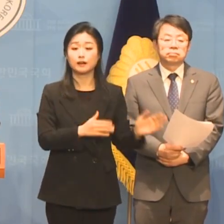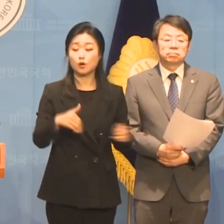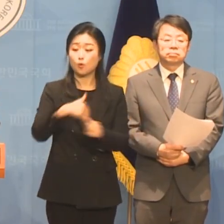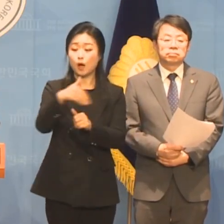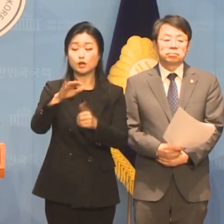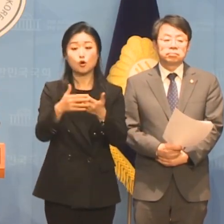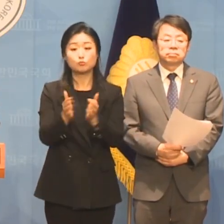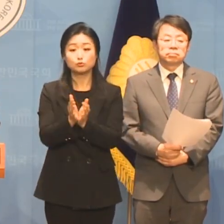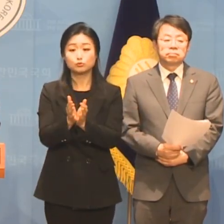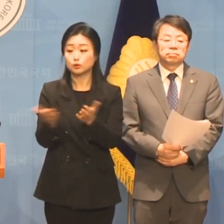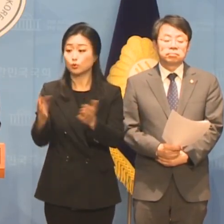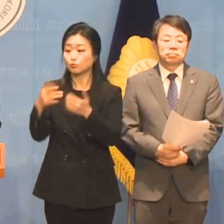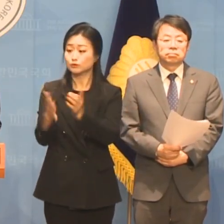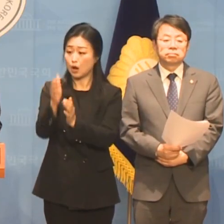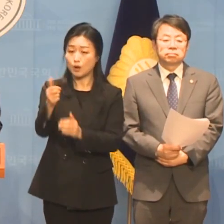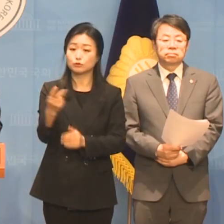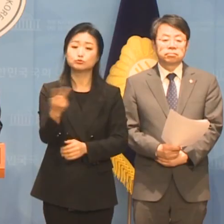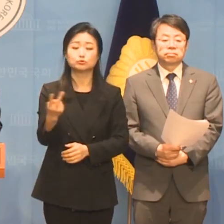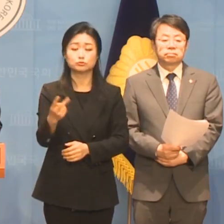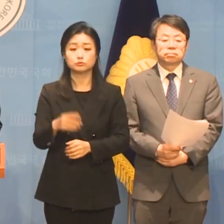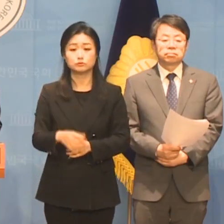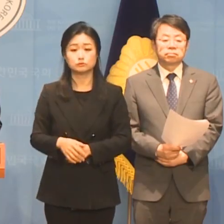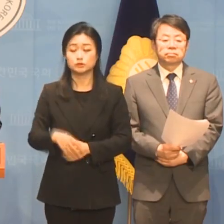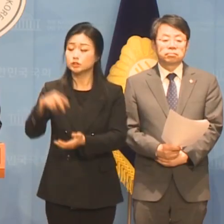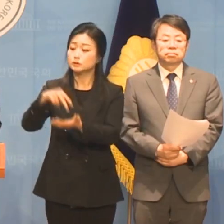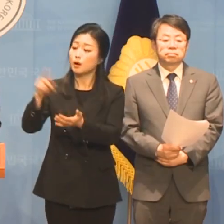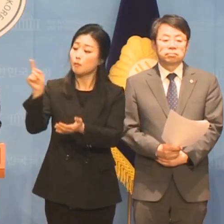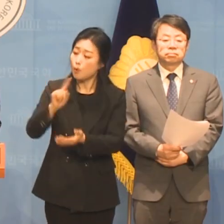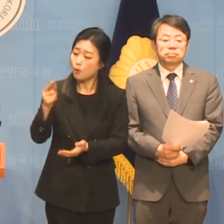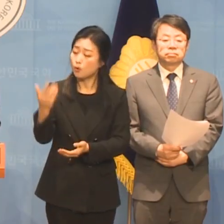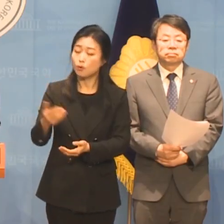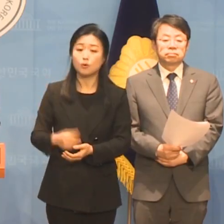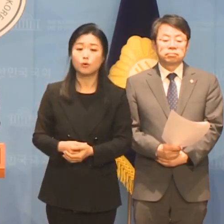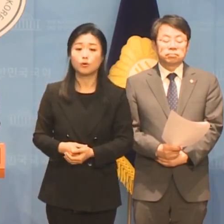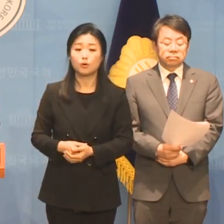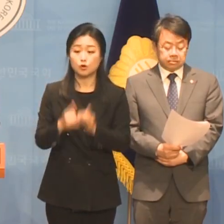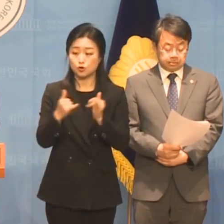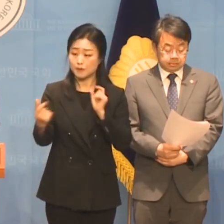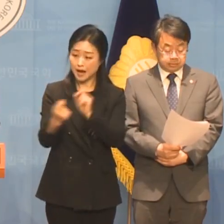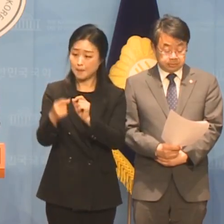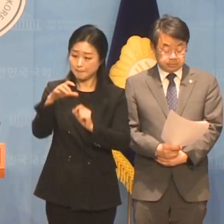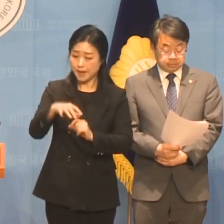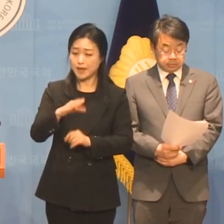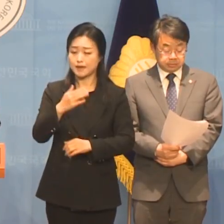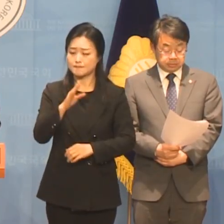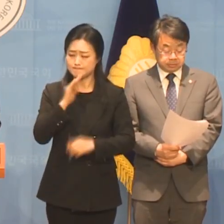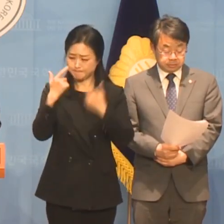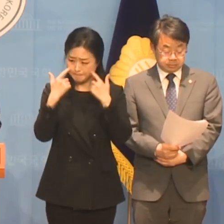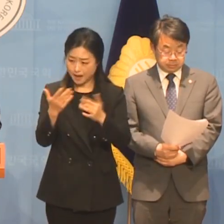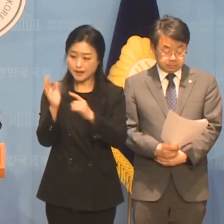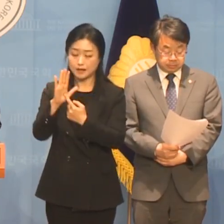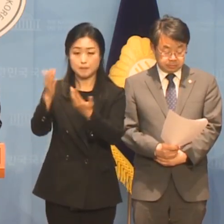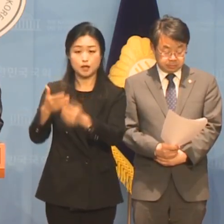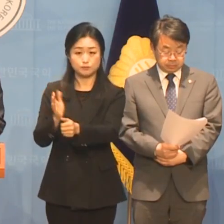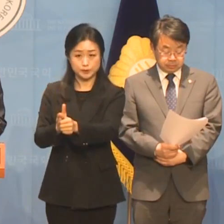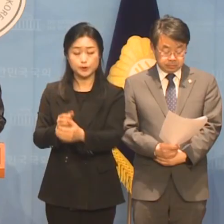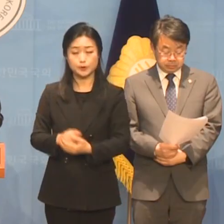환경부와 고용노동부 장관은 과연 어떤 입장입니까? 국민 앞에서 분명한 답을 해야 하지